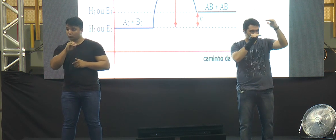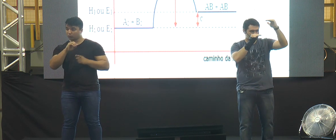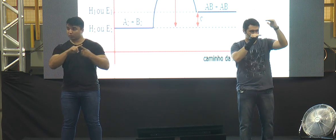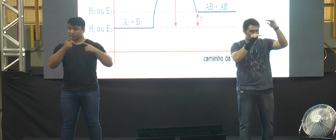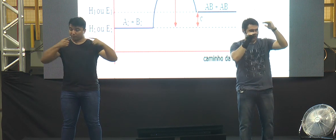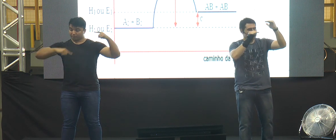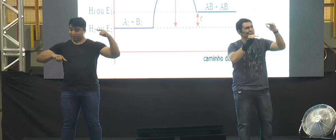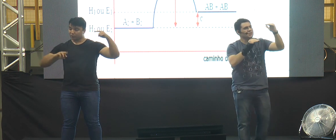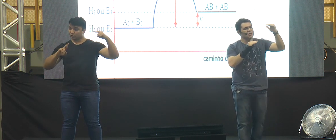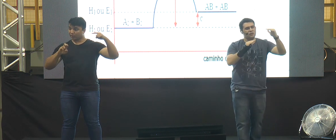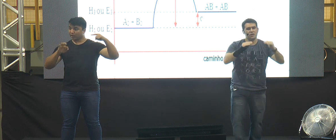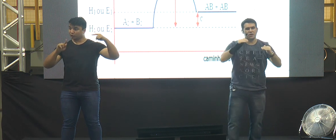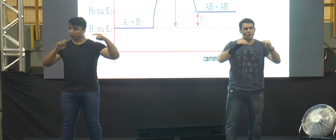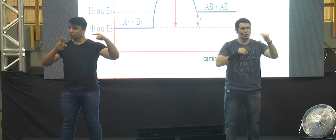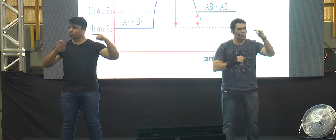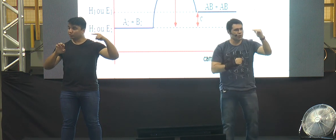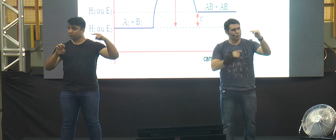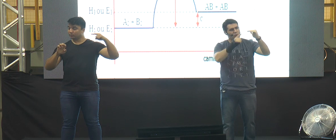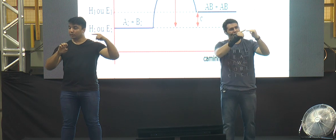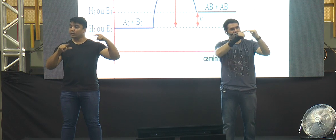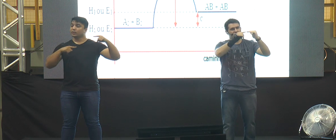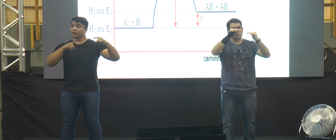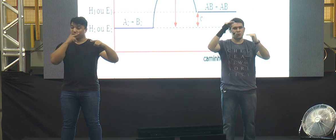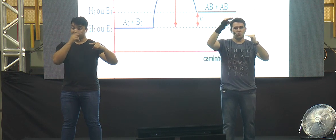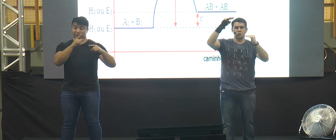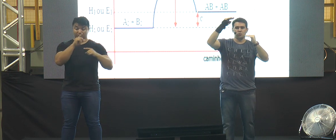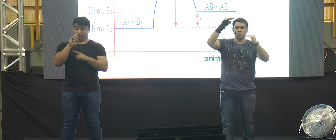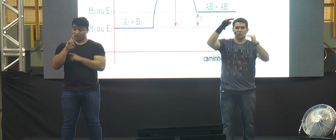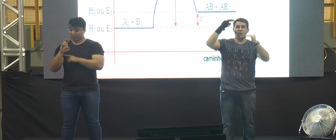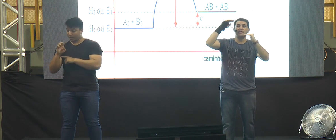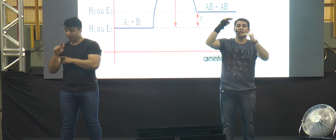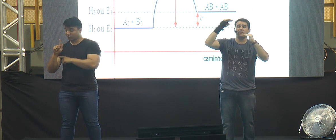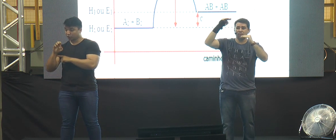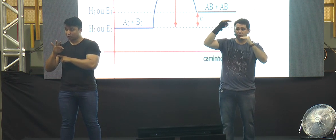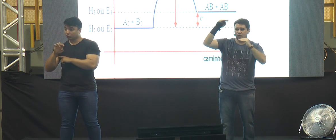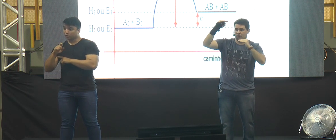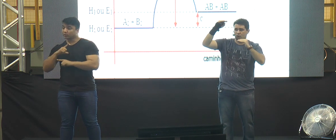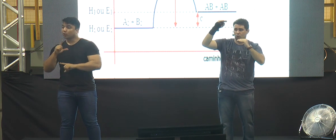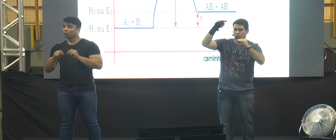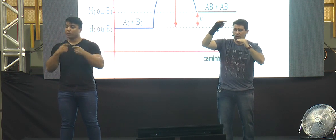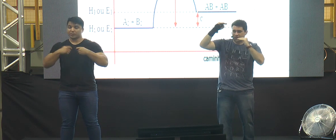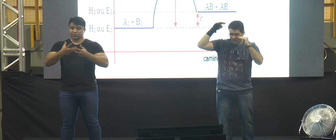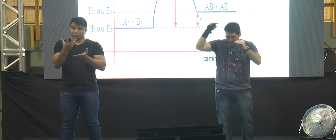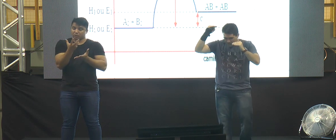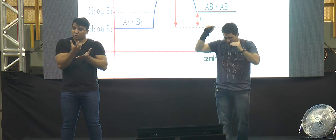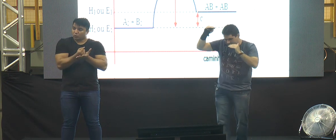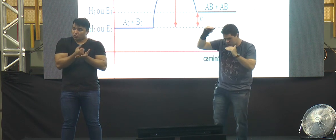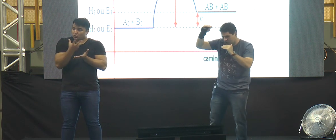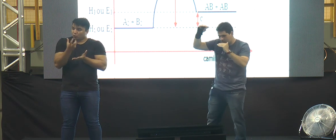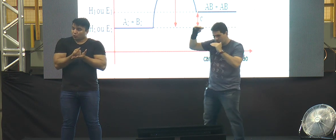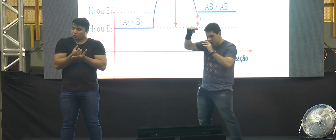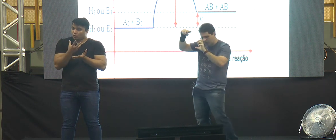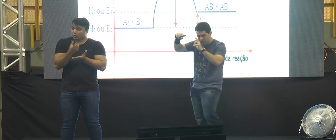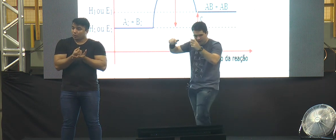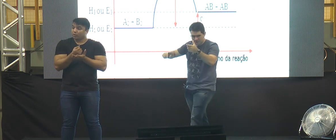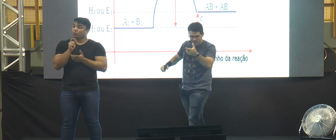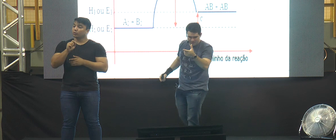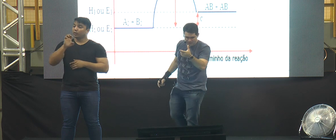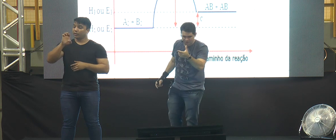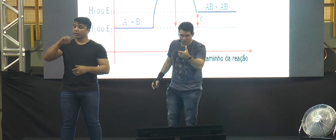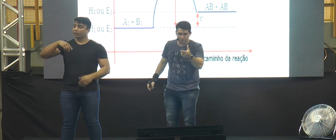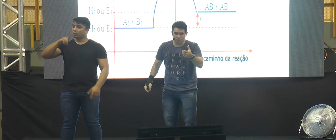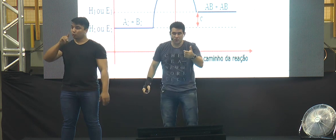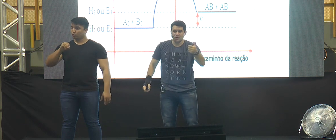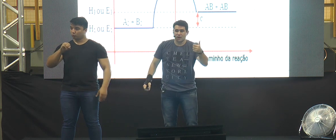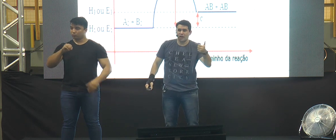O reagente. Então, significa que do reagente para o produto, ele teve que absorver calor. Se ele teve que absorver calor, então a reação